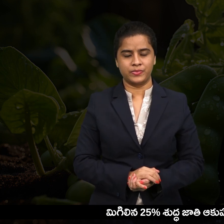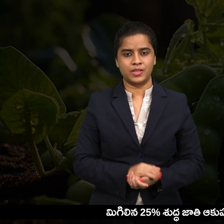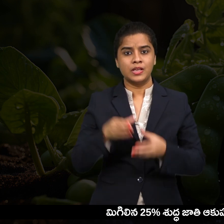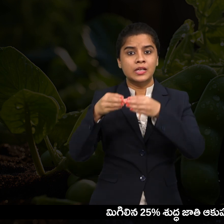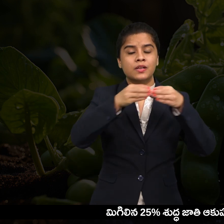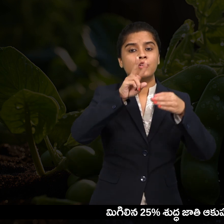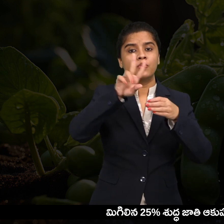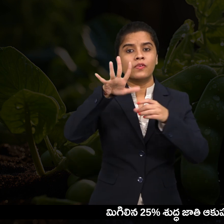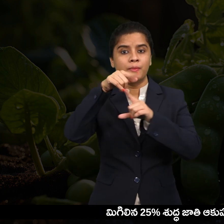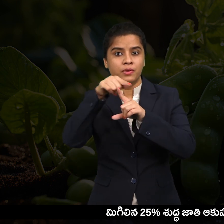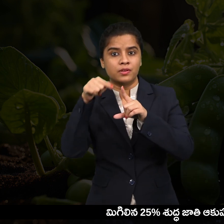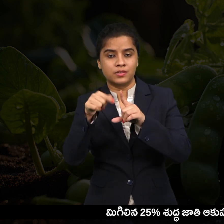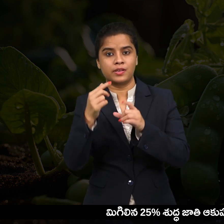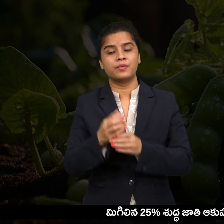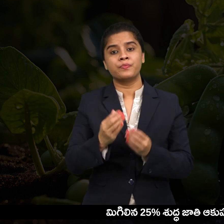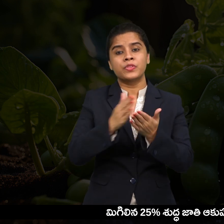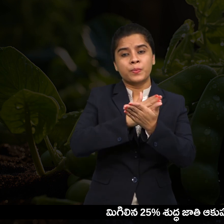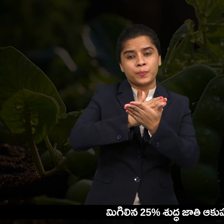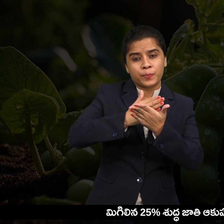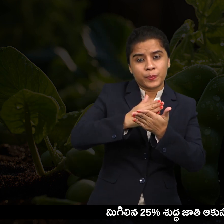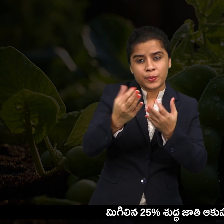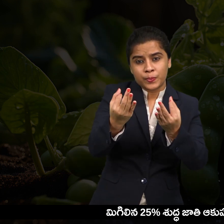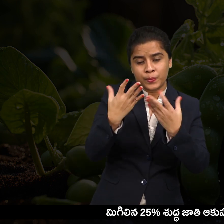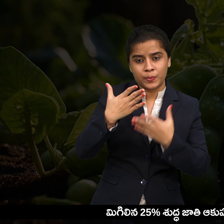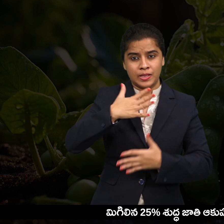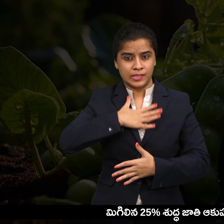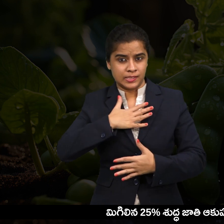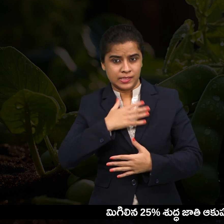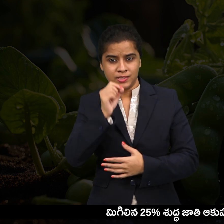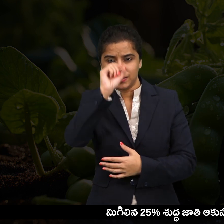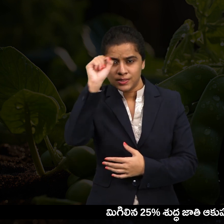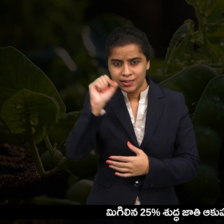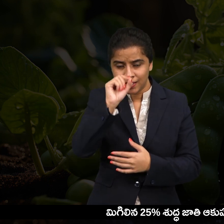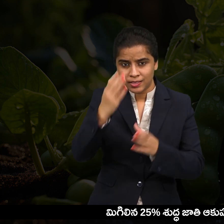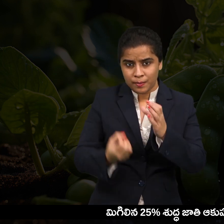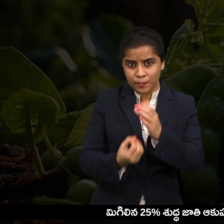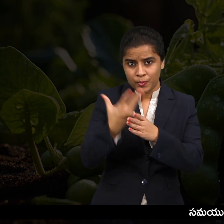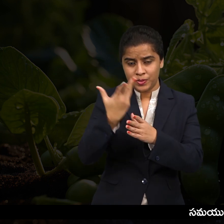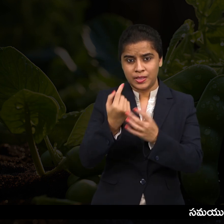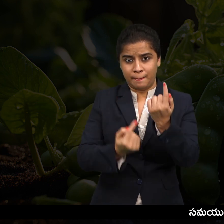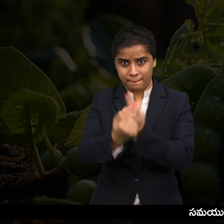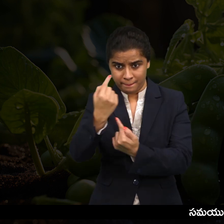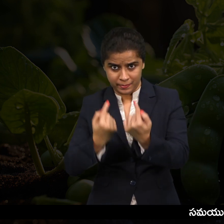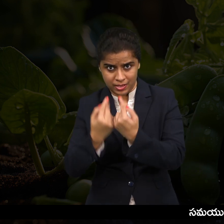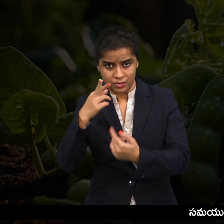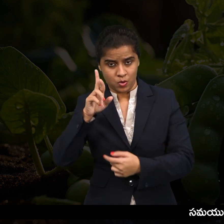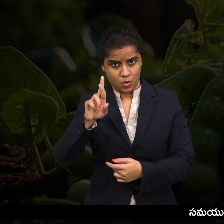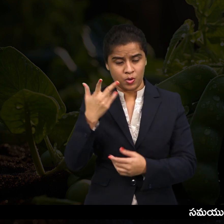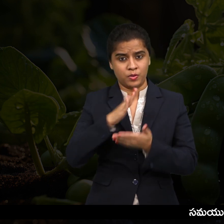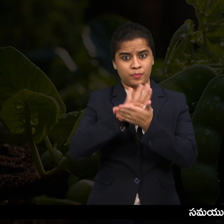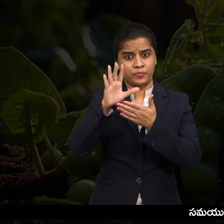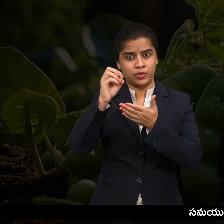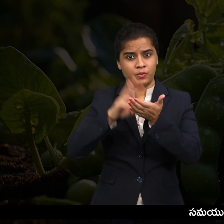మిగిలిన 25% శుద్ధజాతి ఆకుపచ్చ విత్తనాన్ని ఉత్పత్తి చేసే మొక్కలు లేదా సమయుగ్మ బీజాల